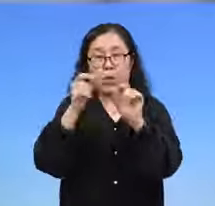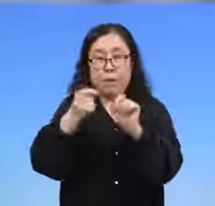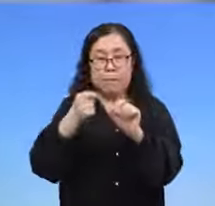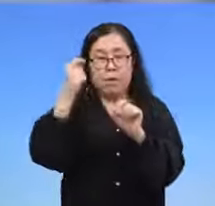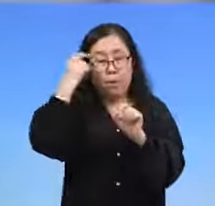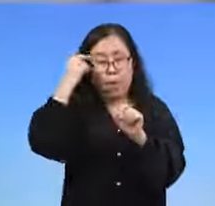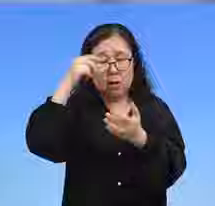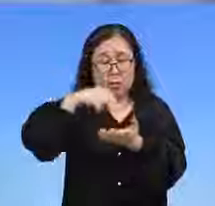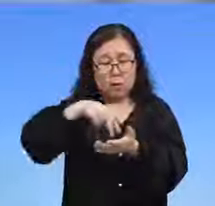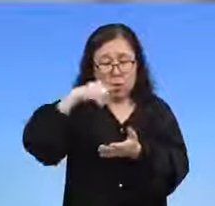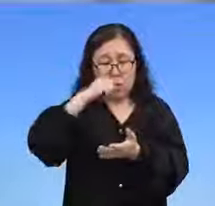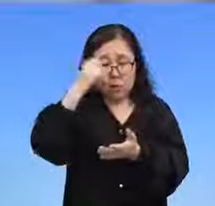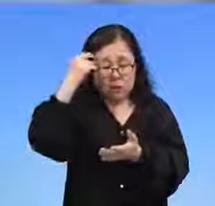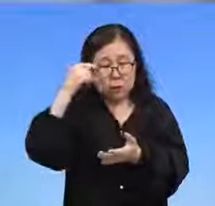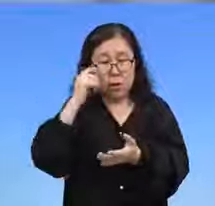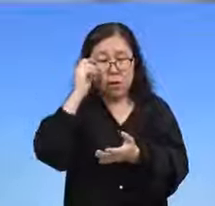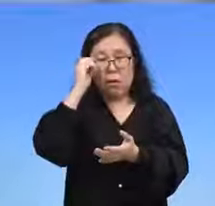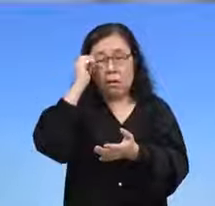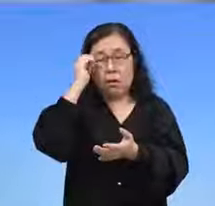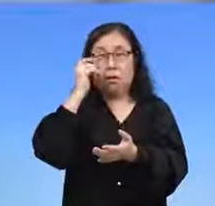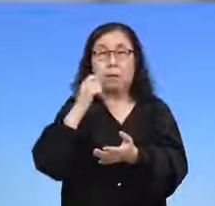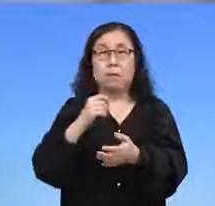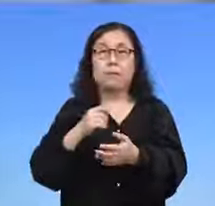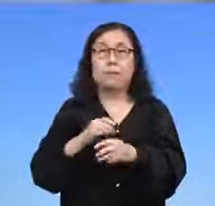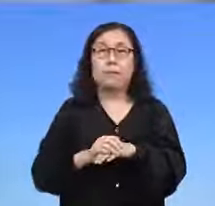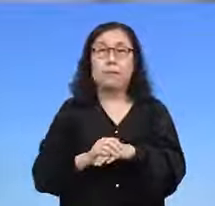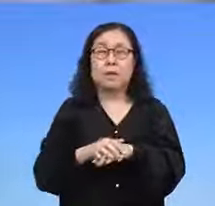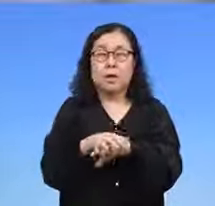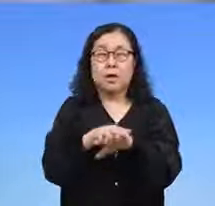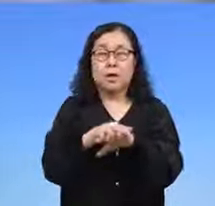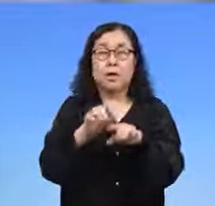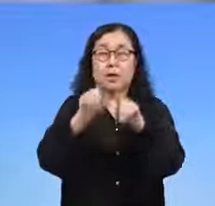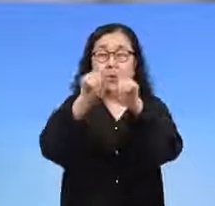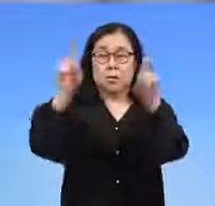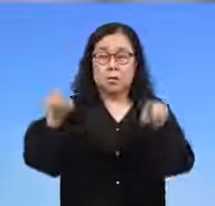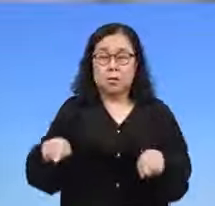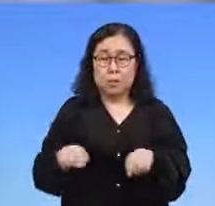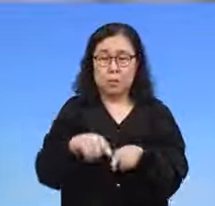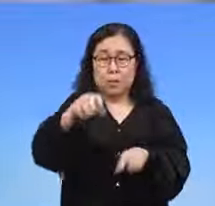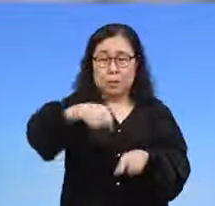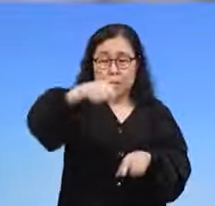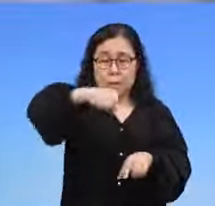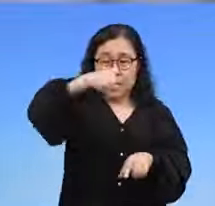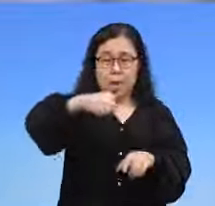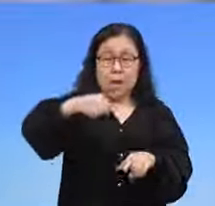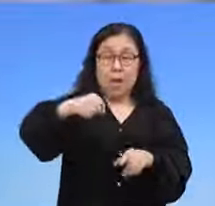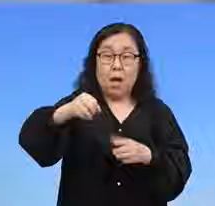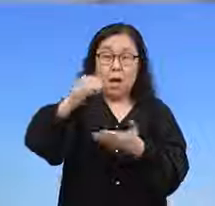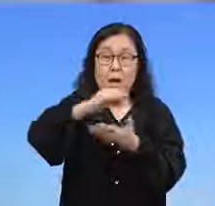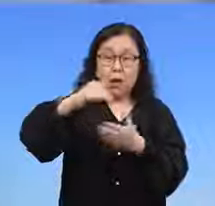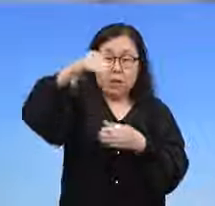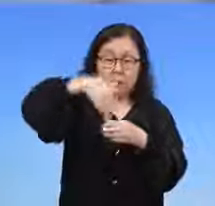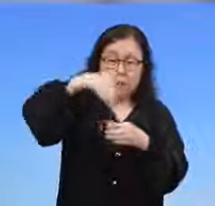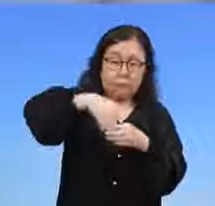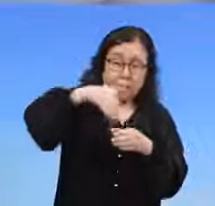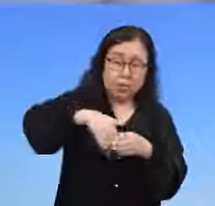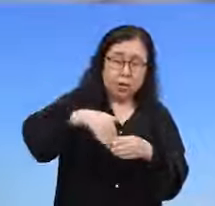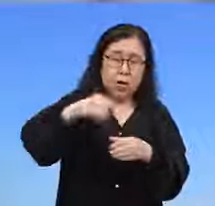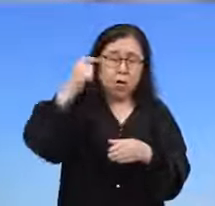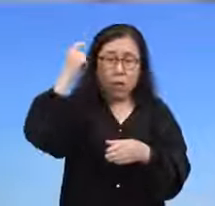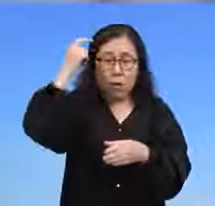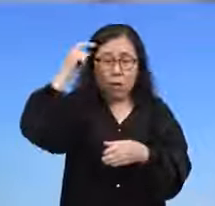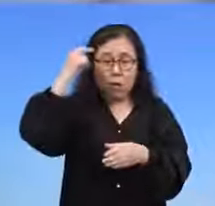서 계셨습니까? 그리고 왜 그 쇼핑백에다가 그 큰 헌금을 담아가지고 왜 오셨습니까? 그